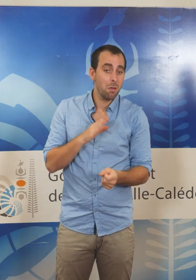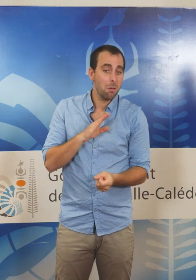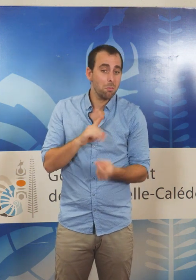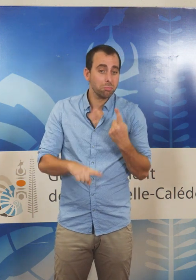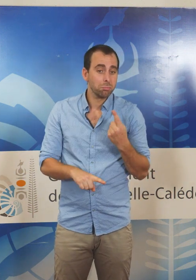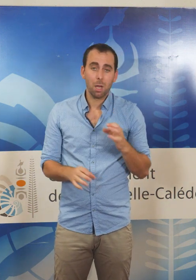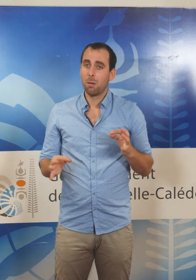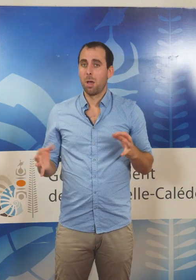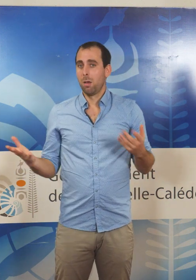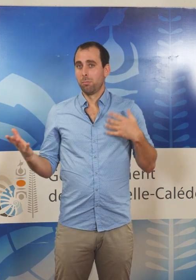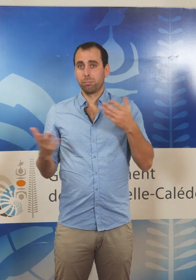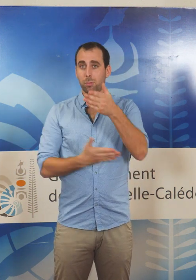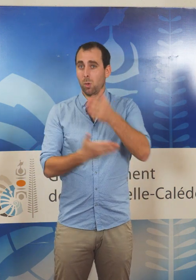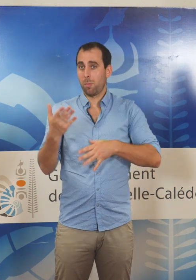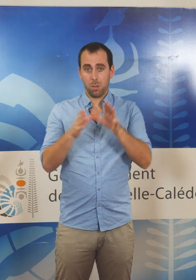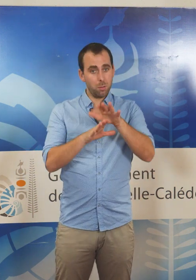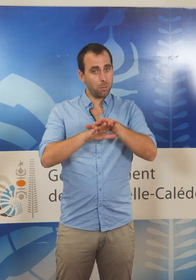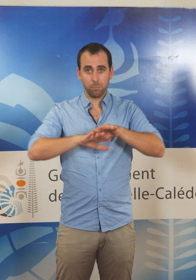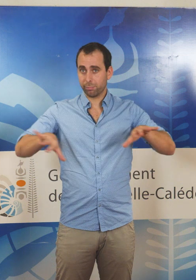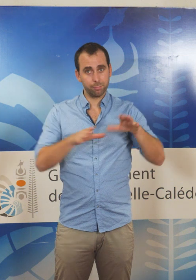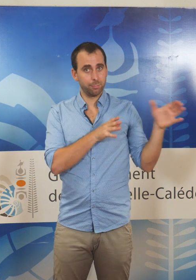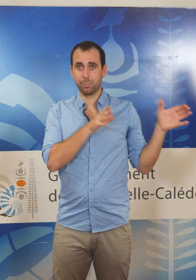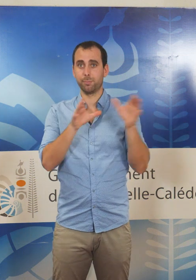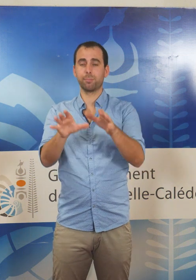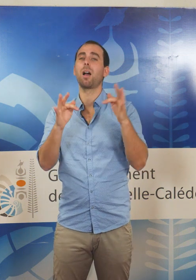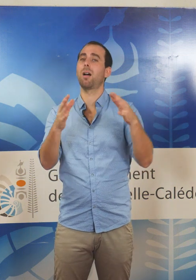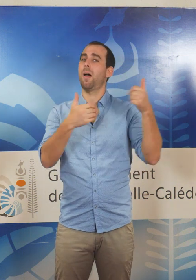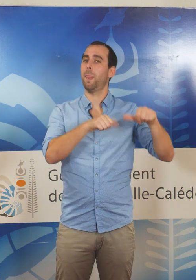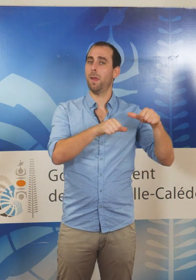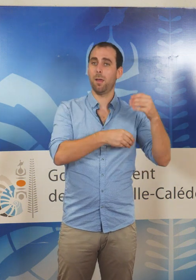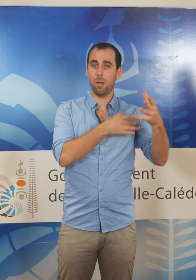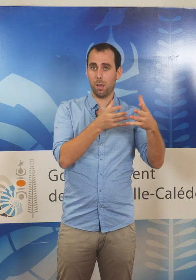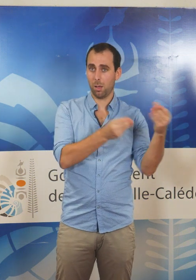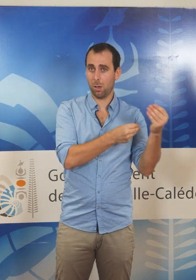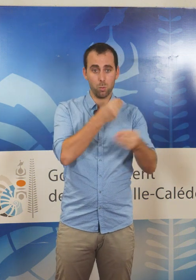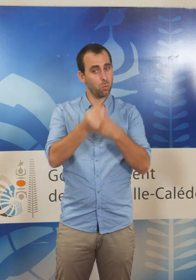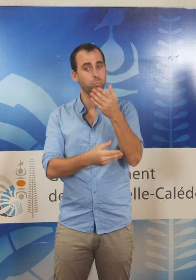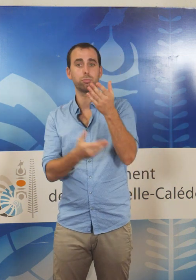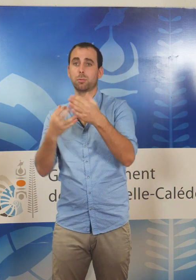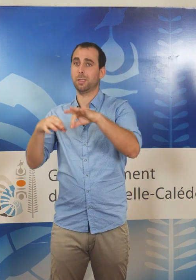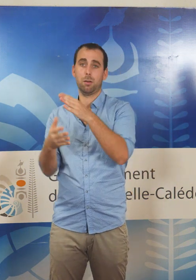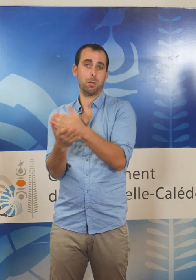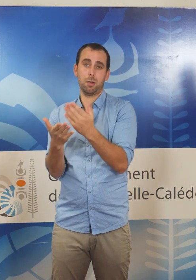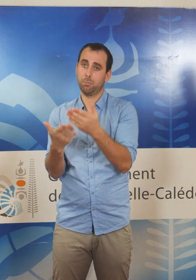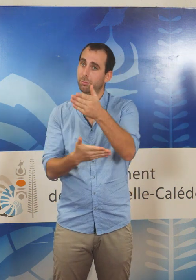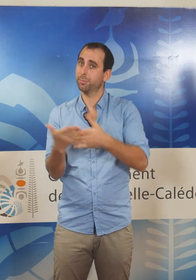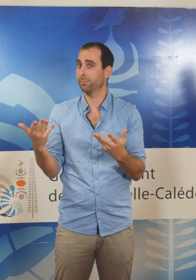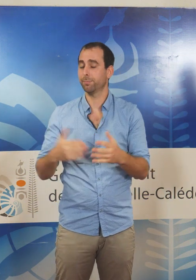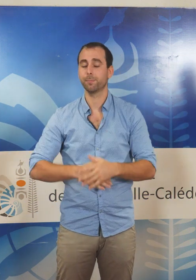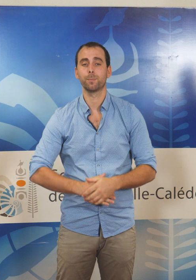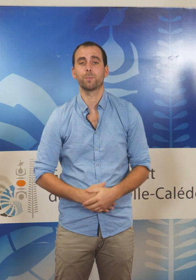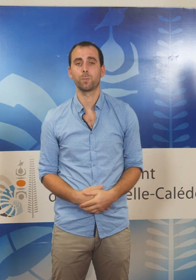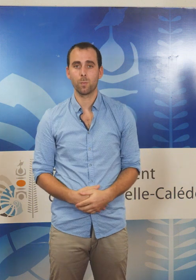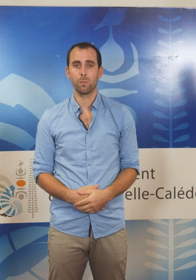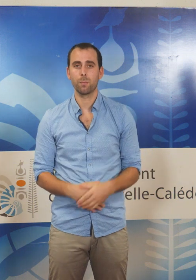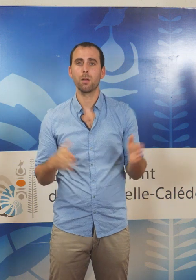fonctionne également en demi-effectif, que ce soit pour l'accueil à l'internat ou évidemment dans les salles de classe. Maintenant,